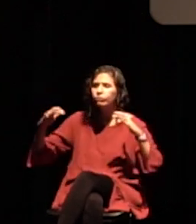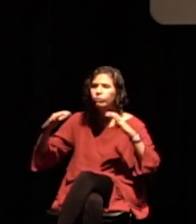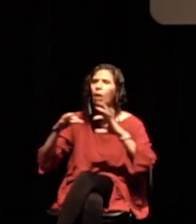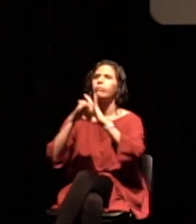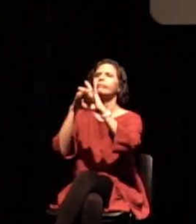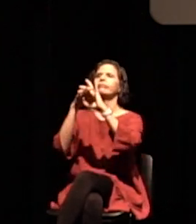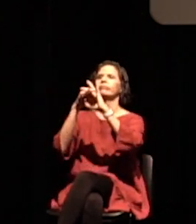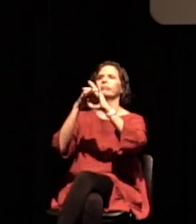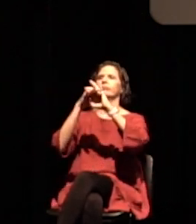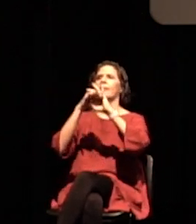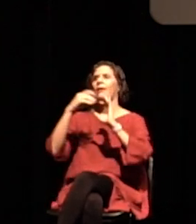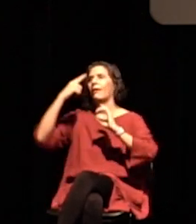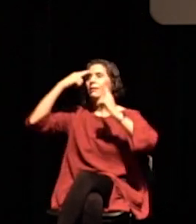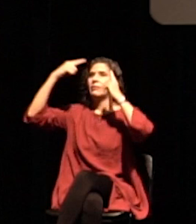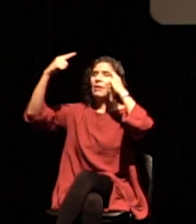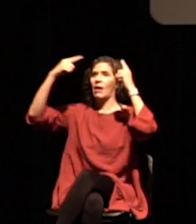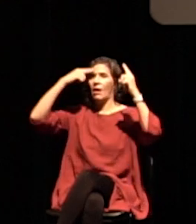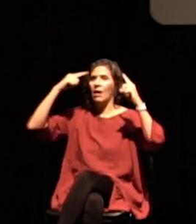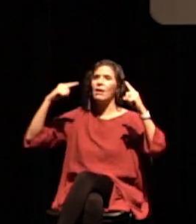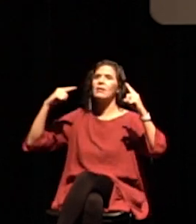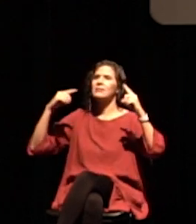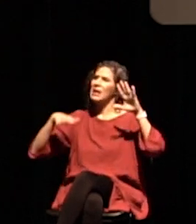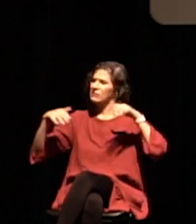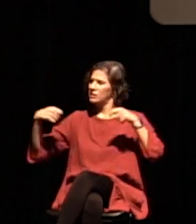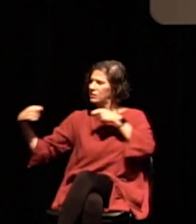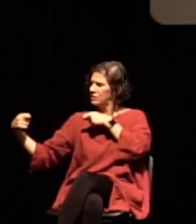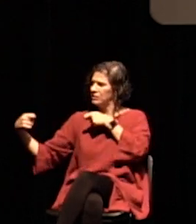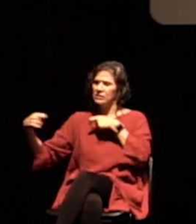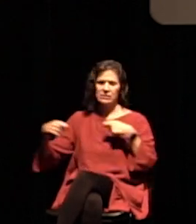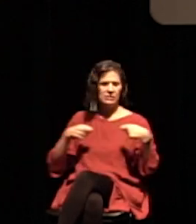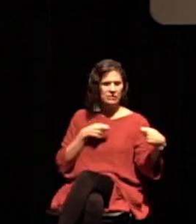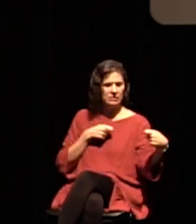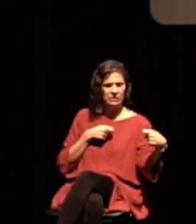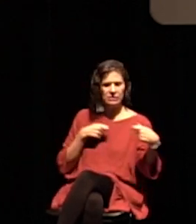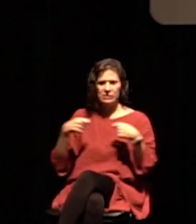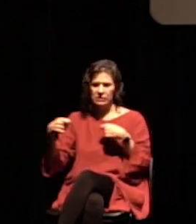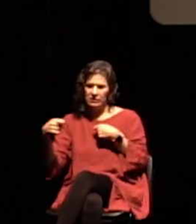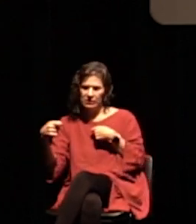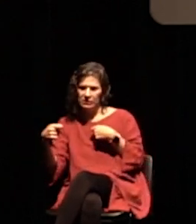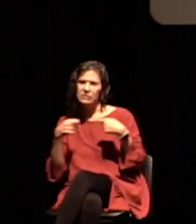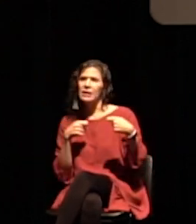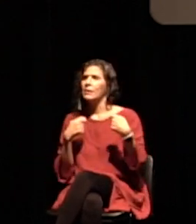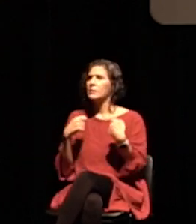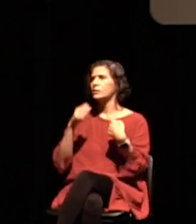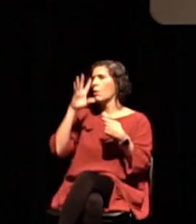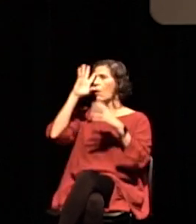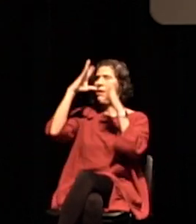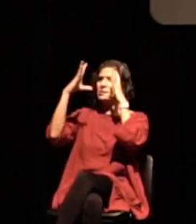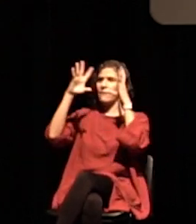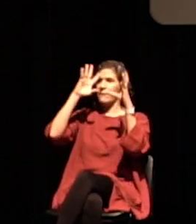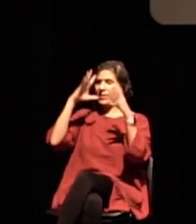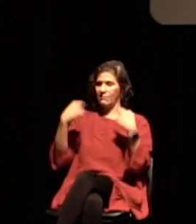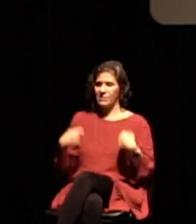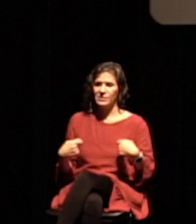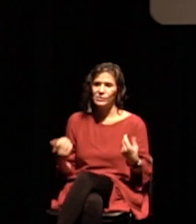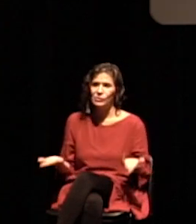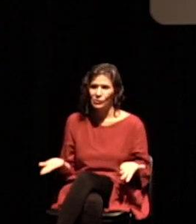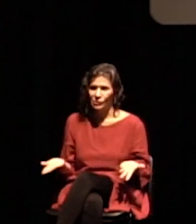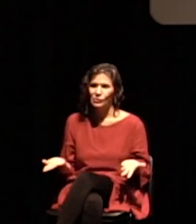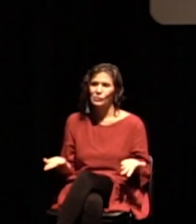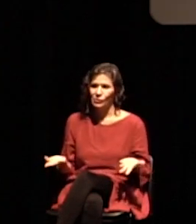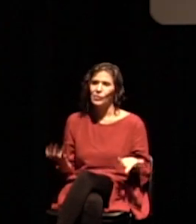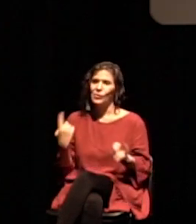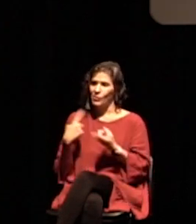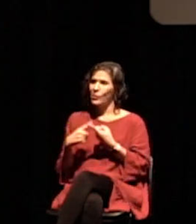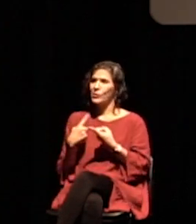né, fluxos de ideias, às vezes, conflitantes, que nós tivemos que resolvê-los, né, mediante